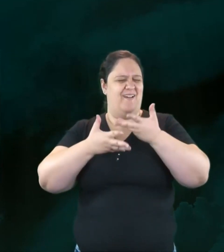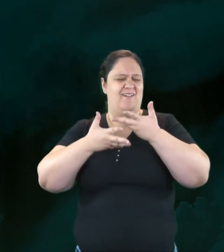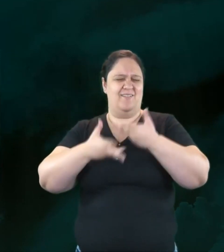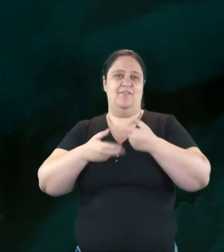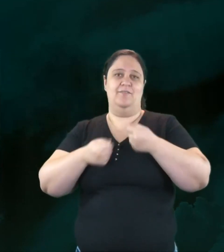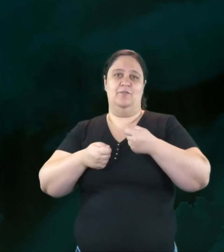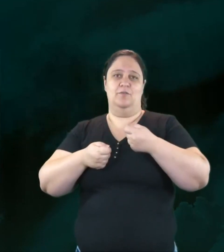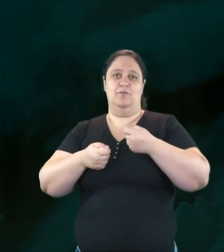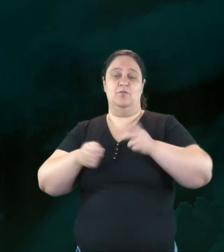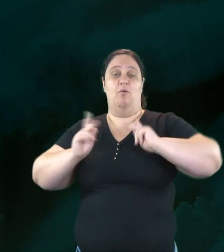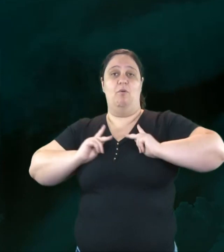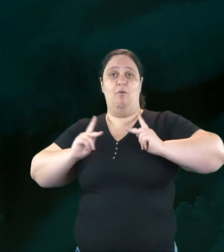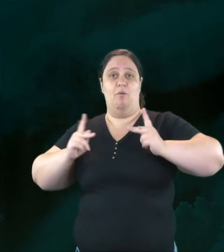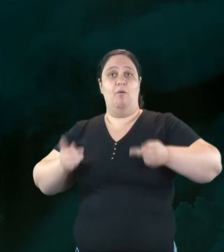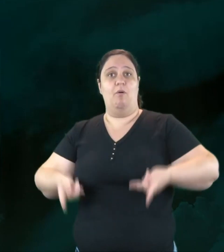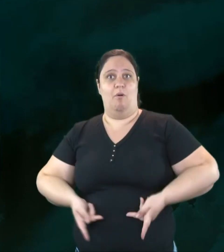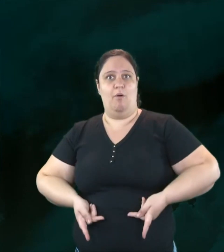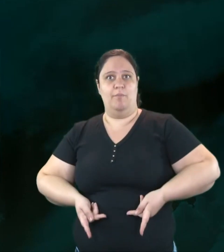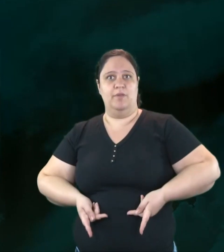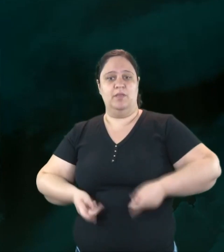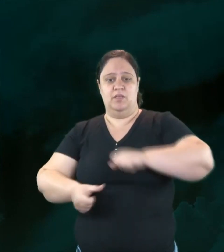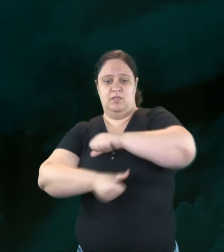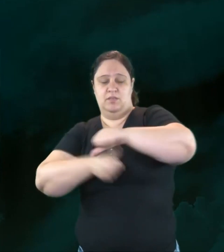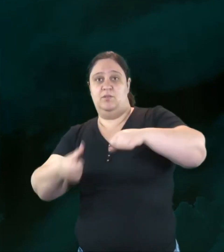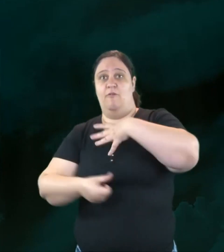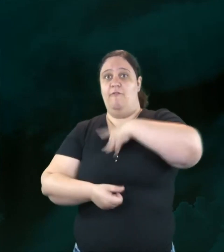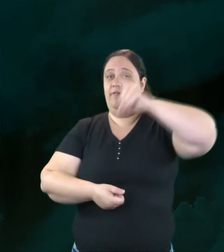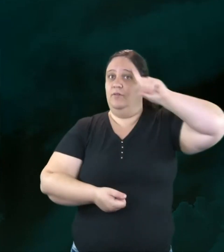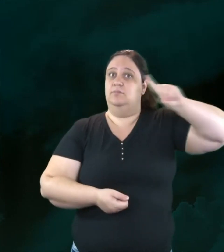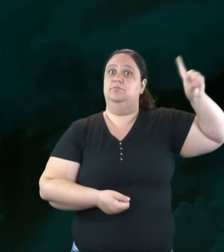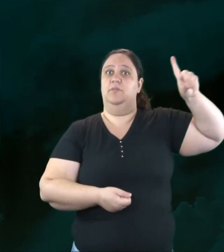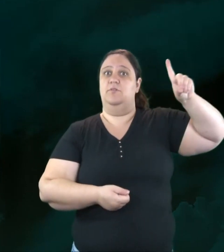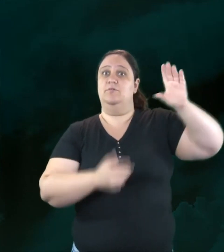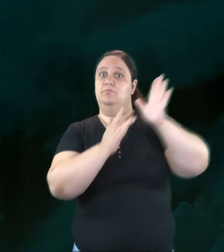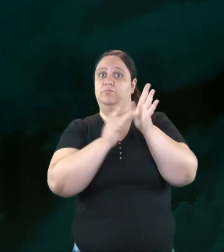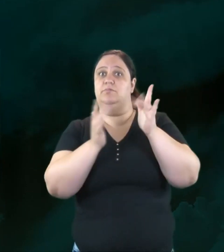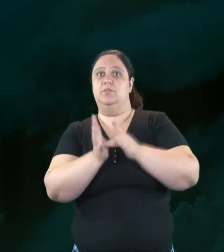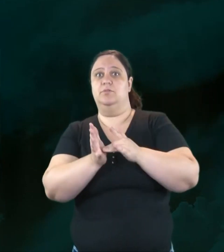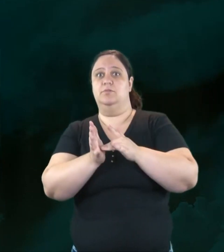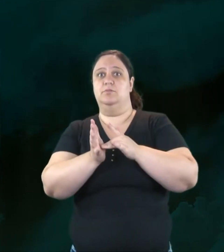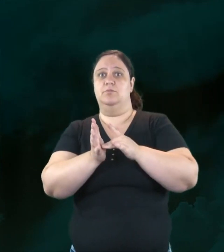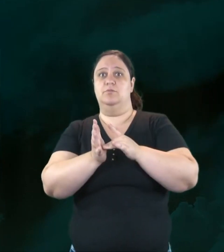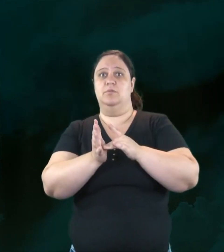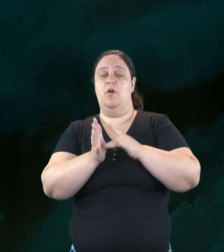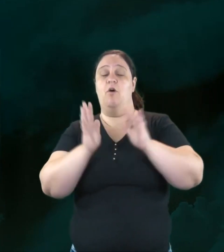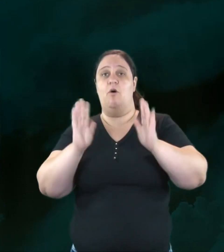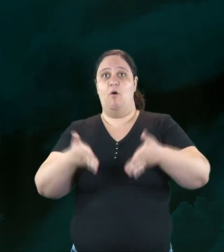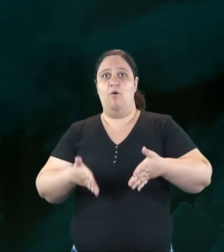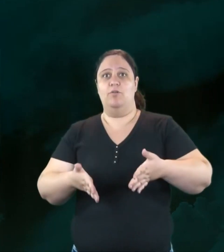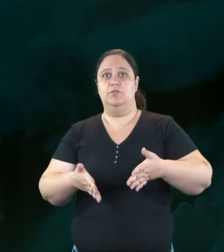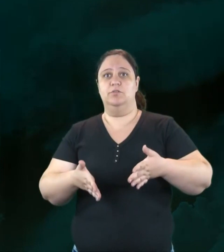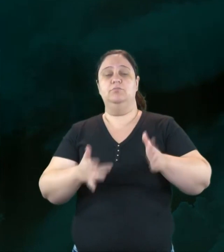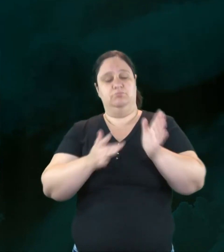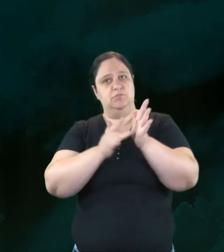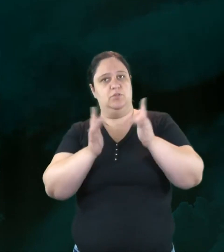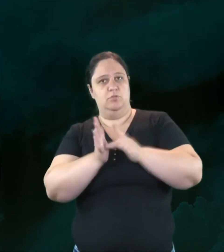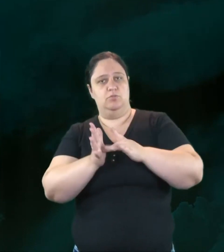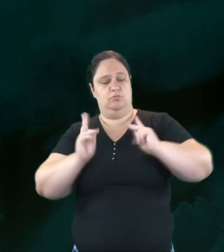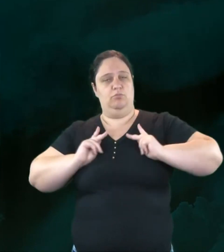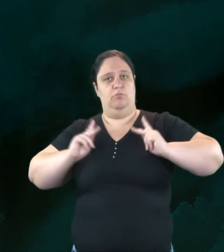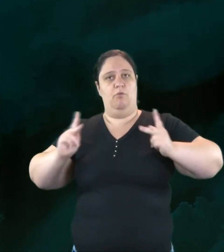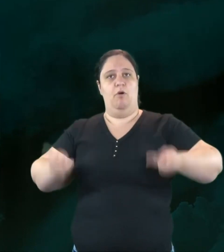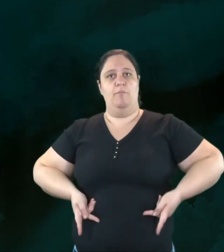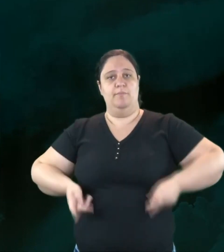criatura, homem, se tornar filho de Deus. Eu hoje te gerei, Jesus, homem,